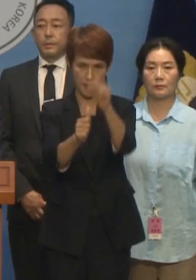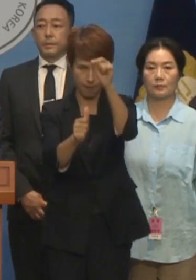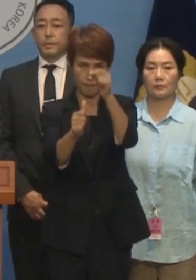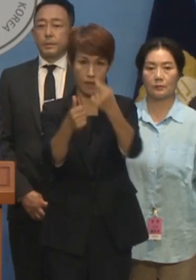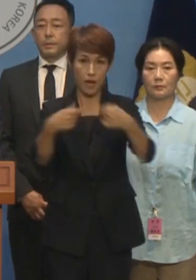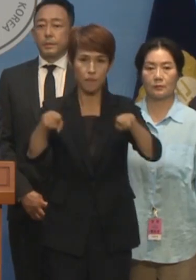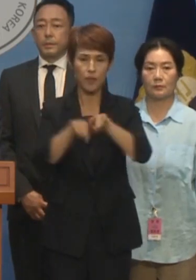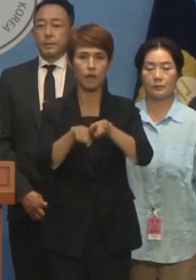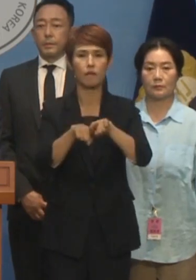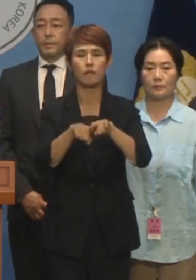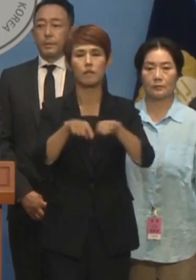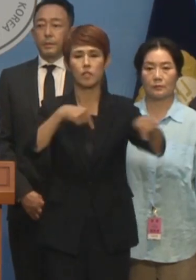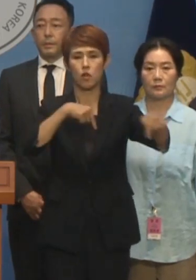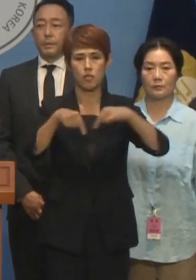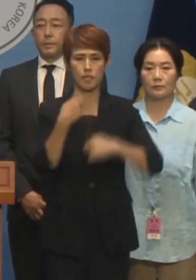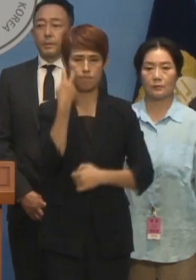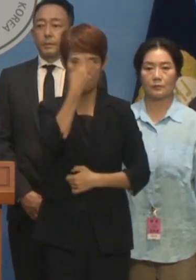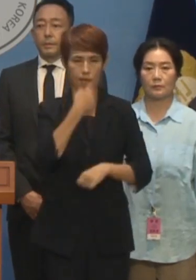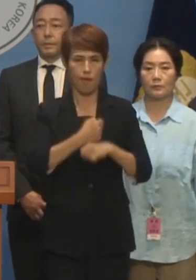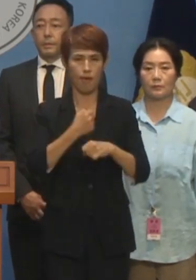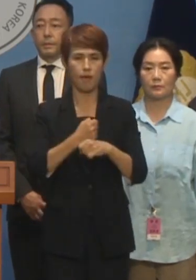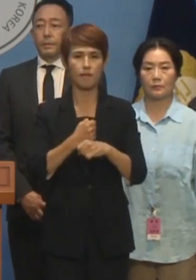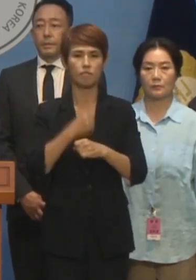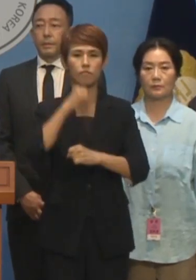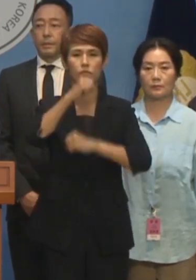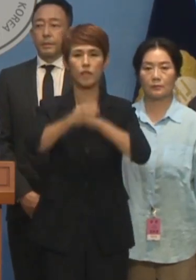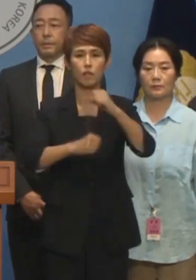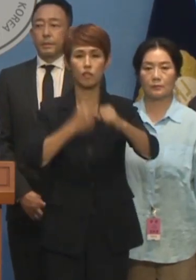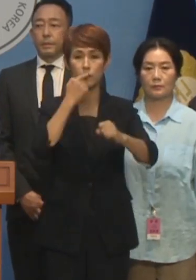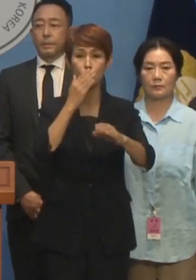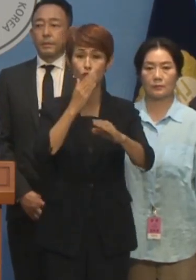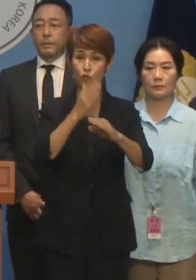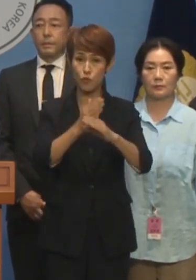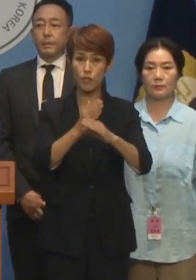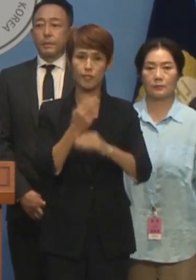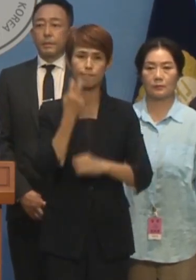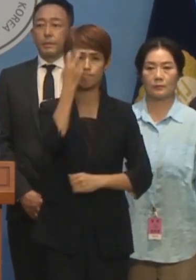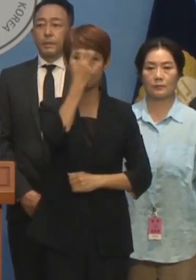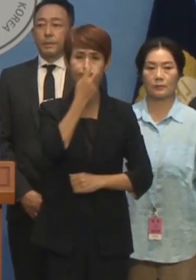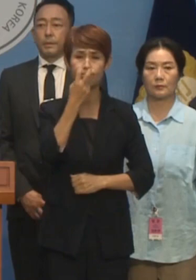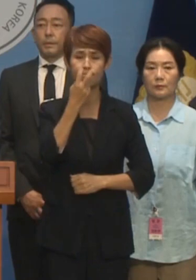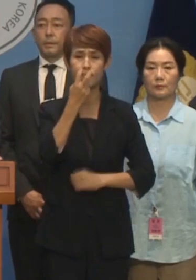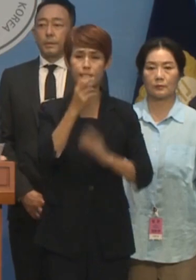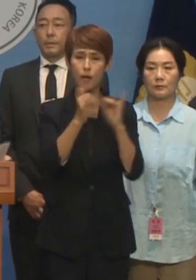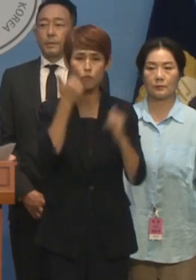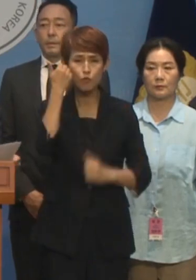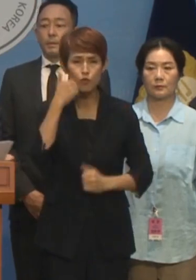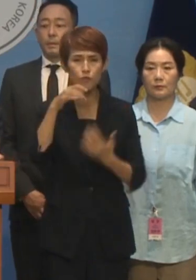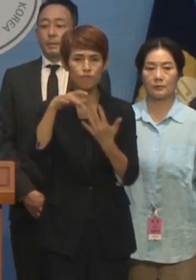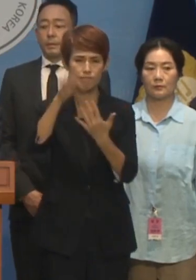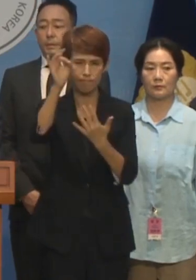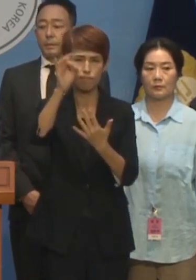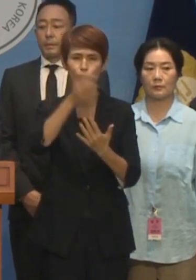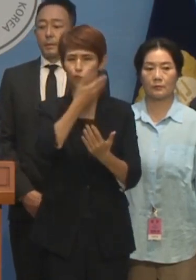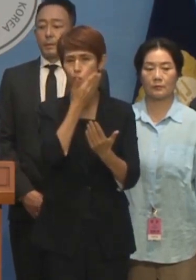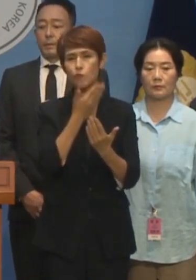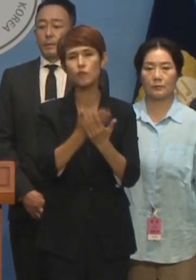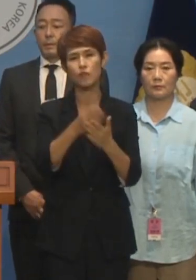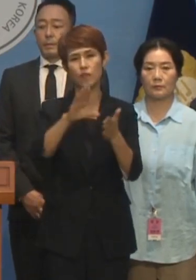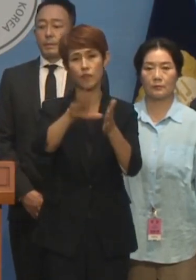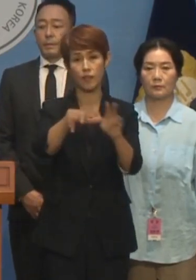정권을 수호하고 정통 자유민주주의를 지켜낼 후보를 선택하는 것입니다.